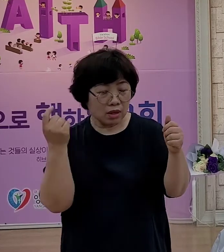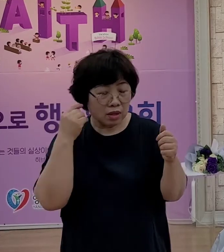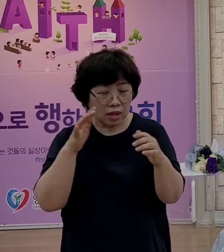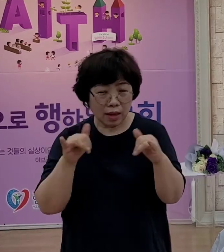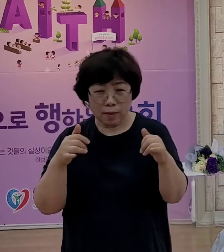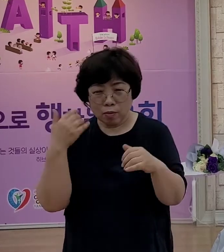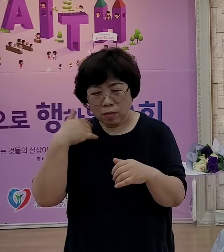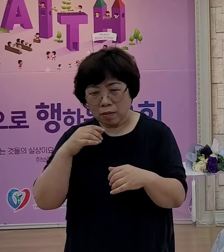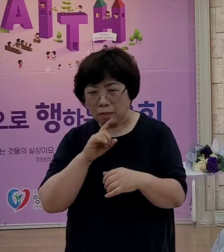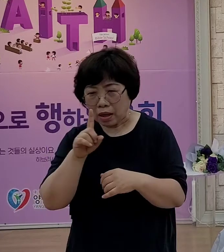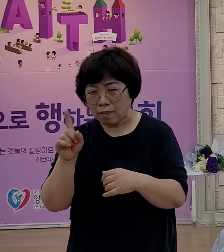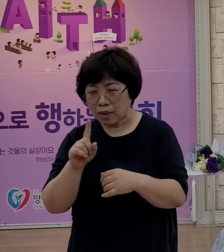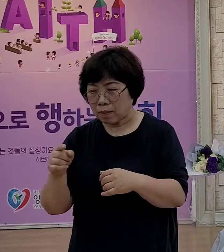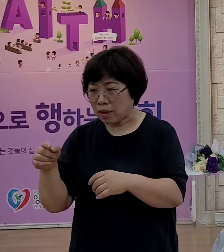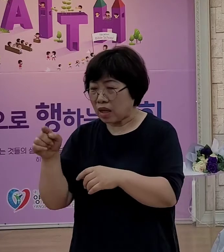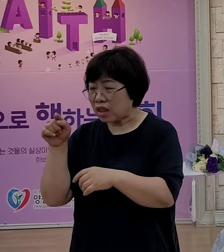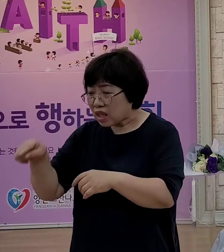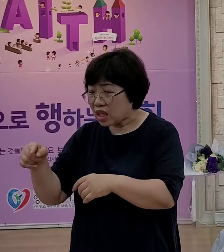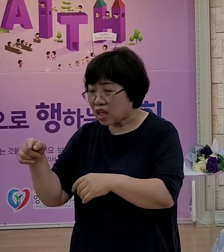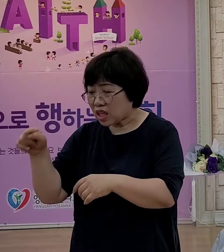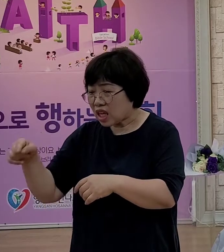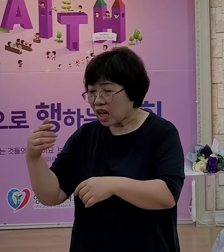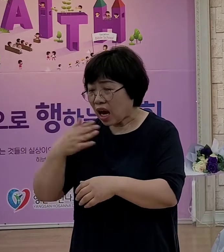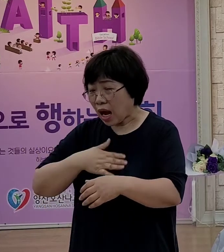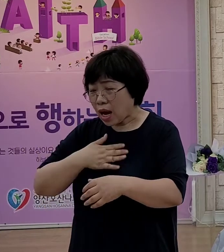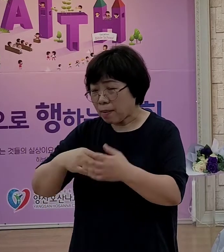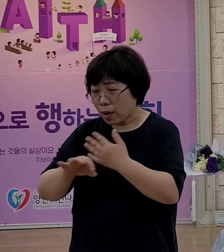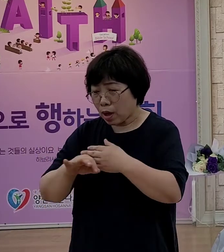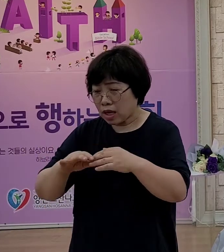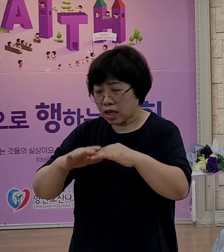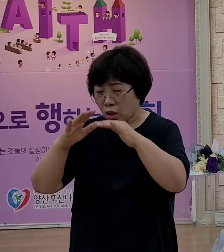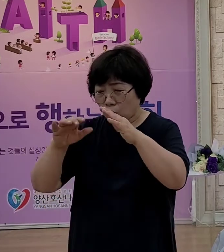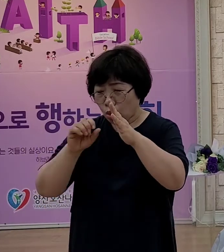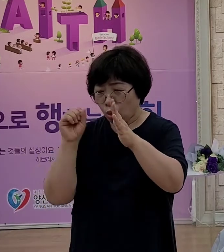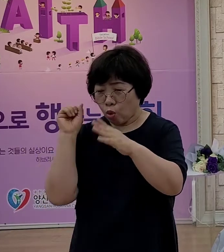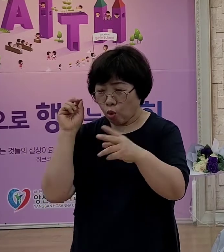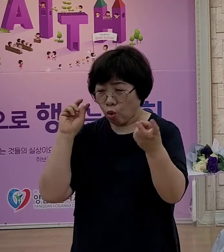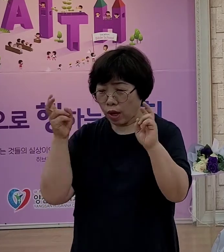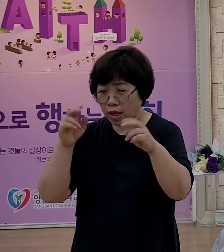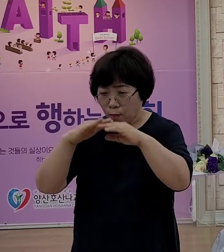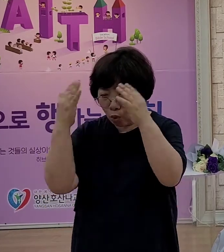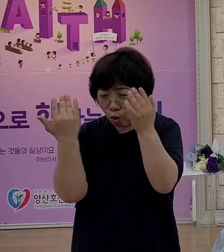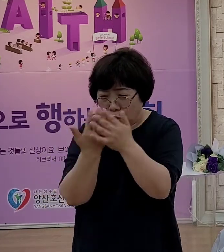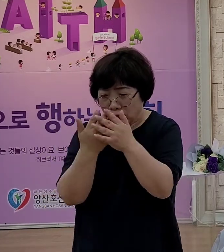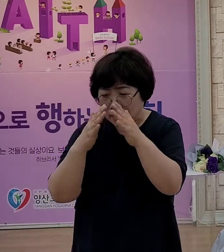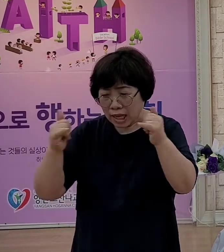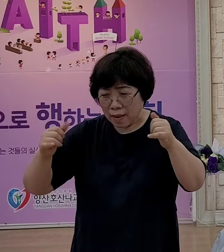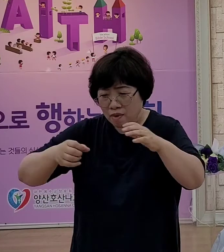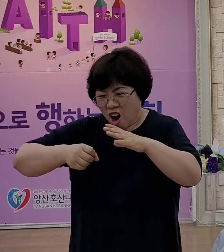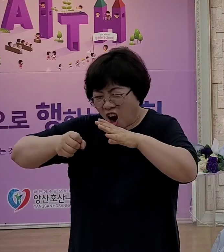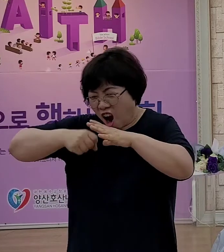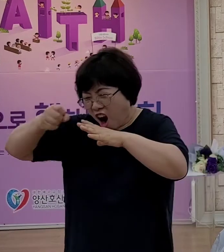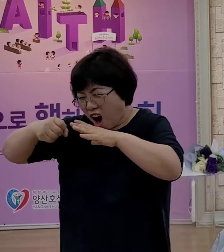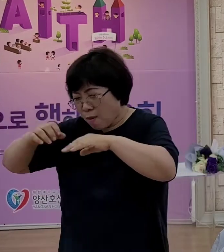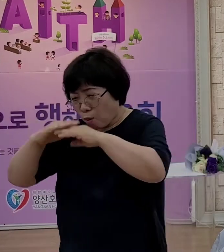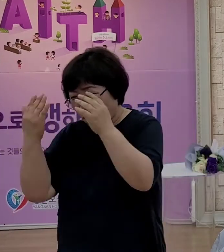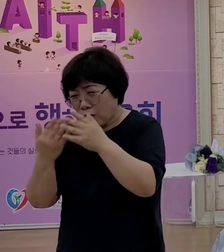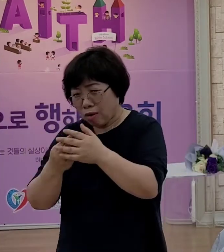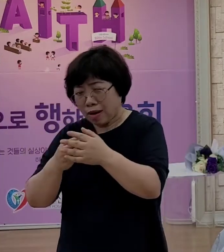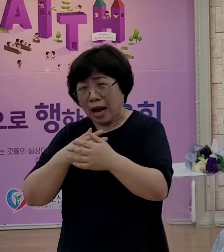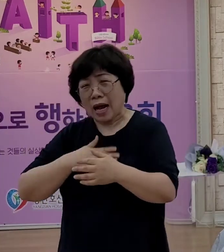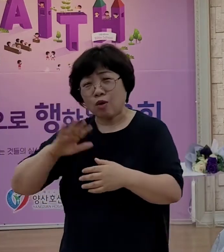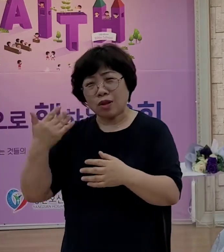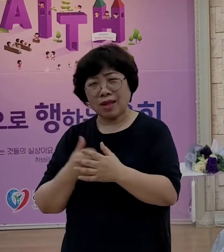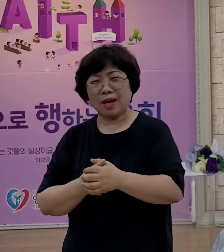알겠네. 그러대. 무슨 말인지 아시겠어요? 어떤 한 사람이 어떤 비밀을 하나 알았는데 그걸 알고